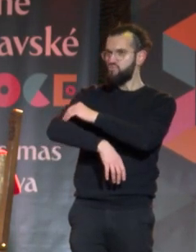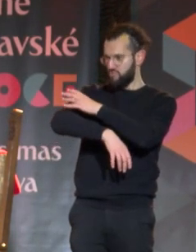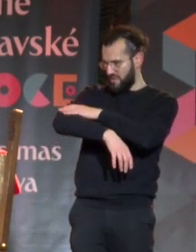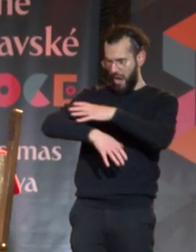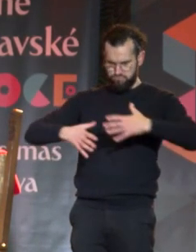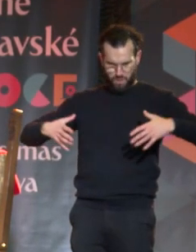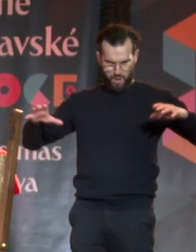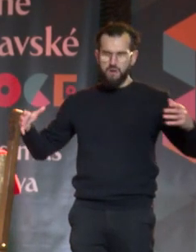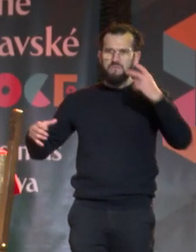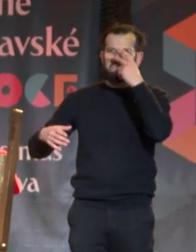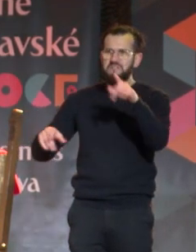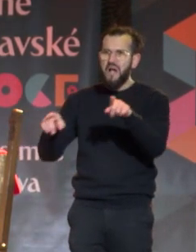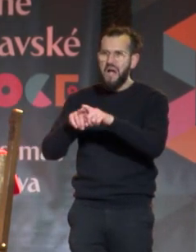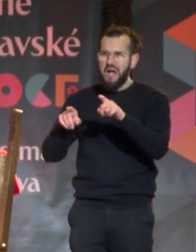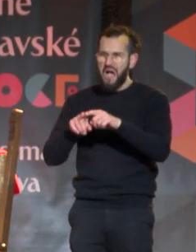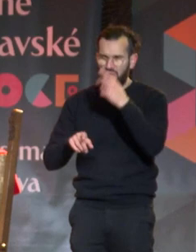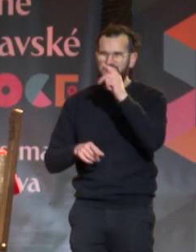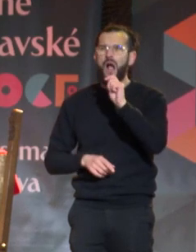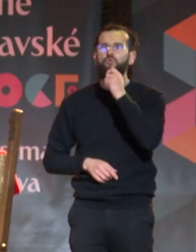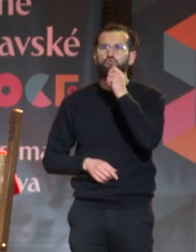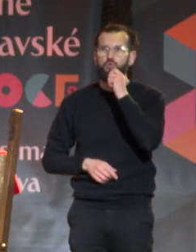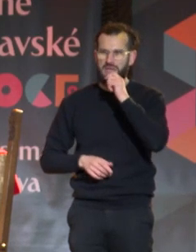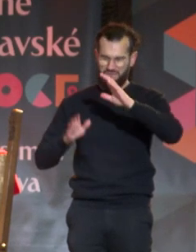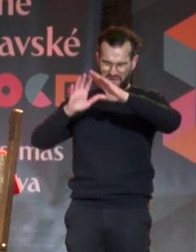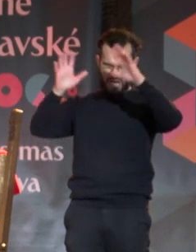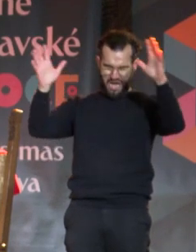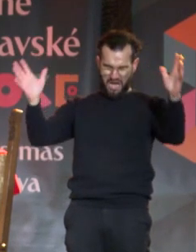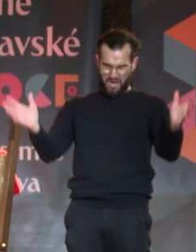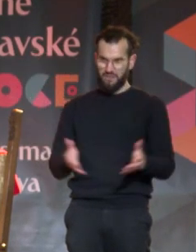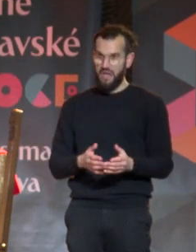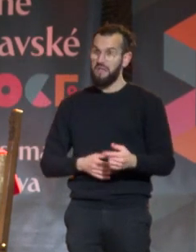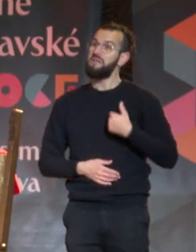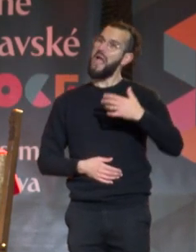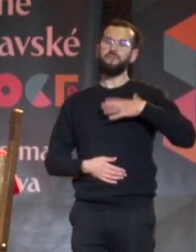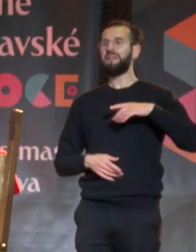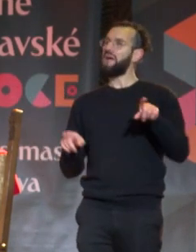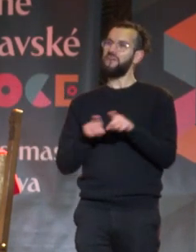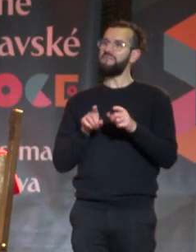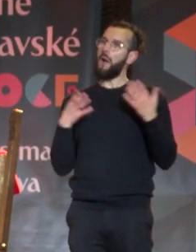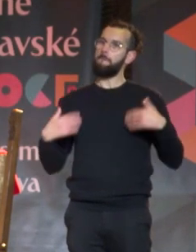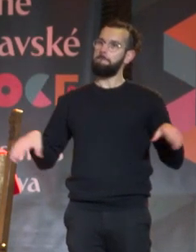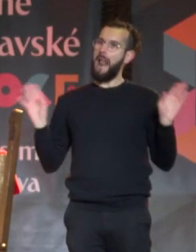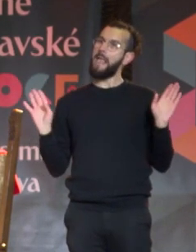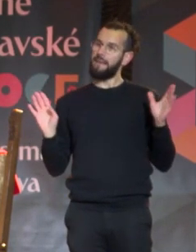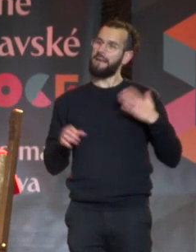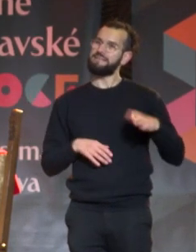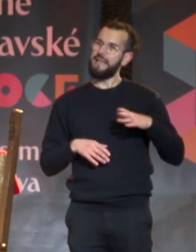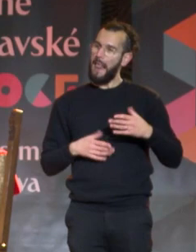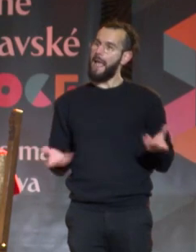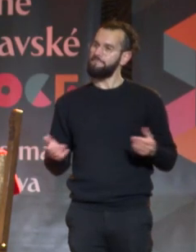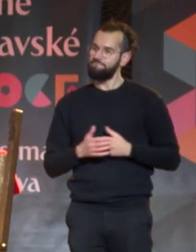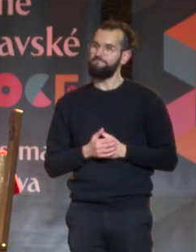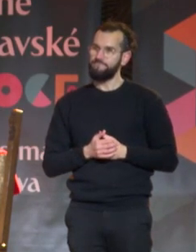vyzerá ako obrovský jedovatý cukrík. No a ja som chcela byť baletka, pohodí